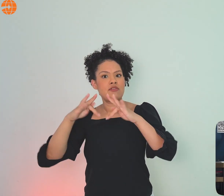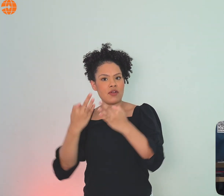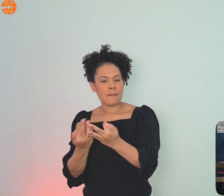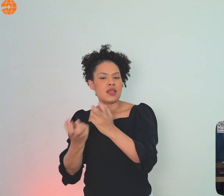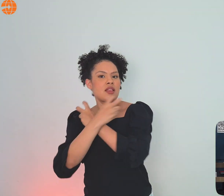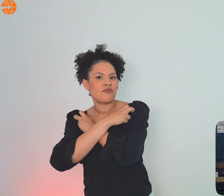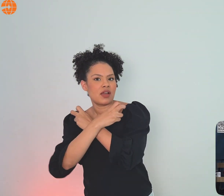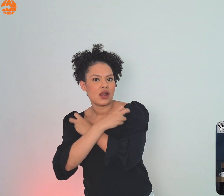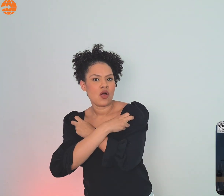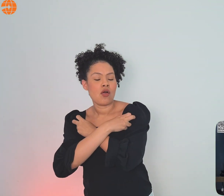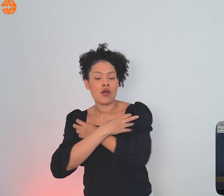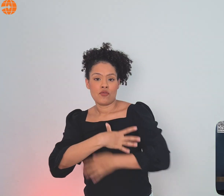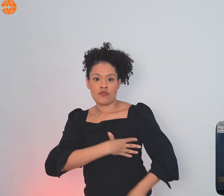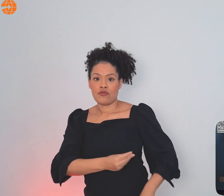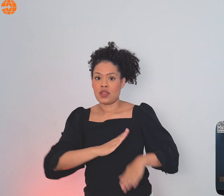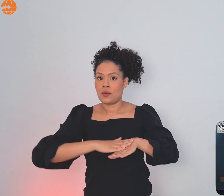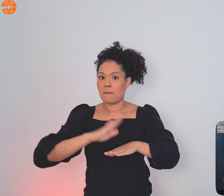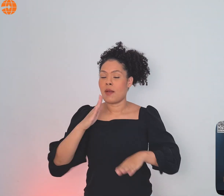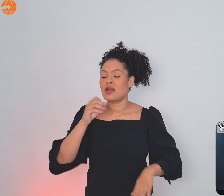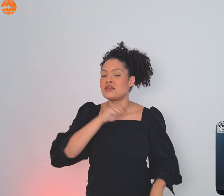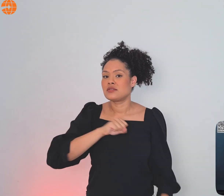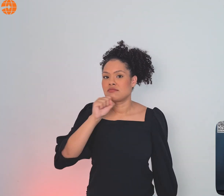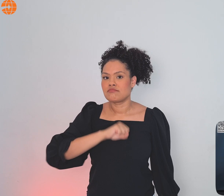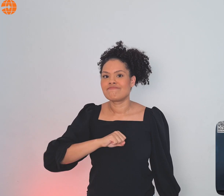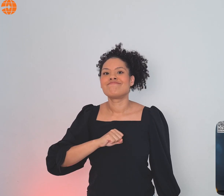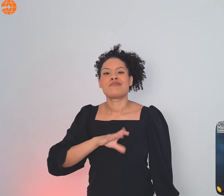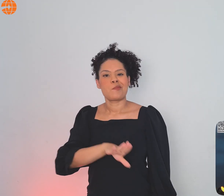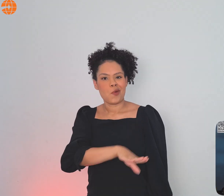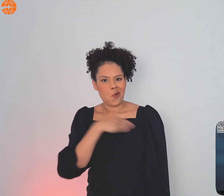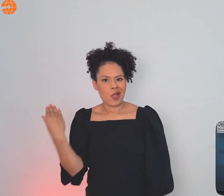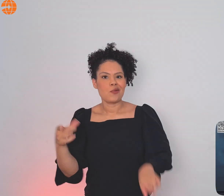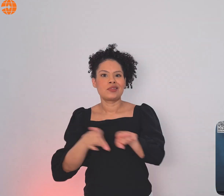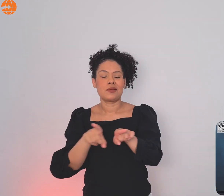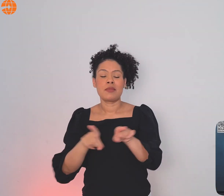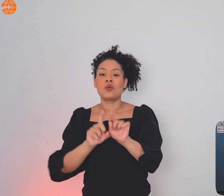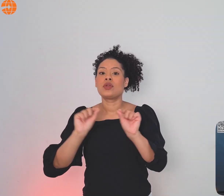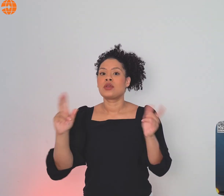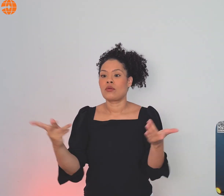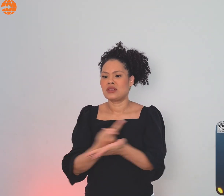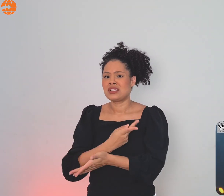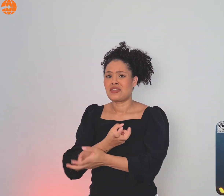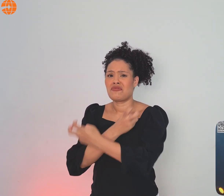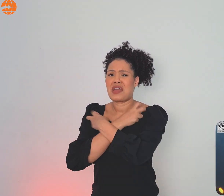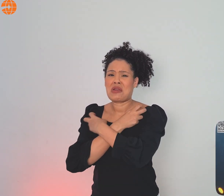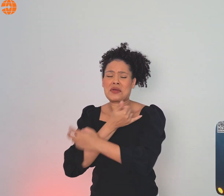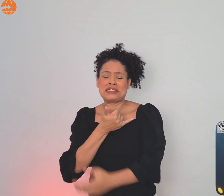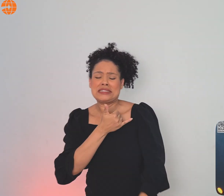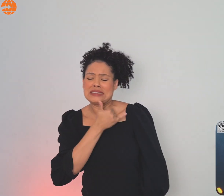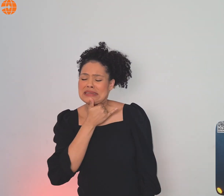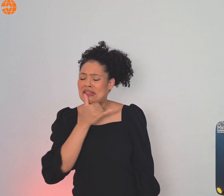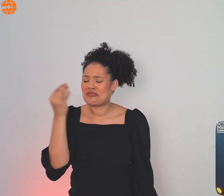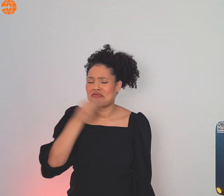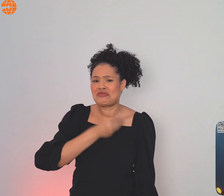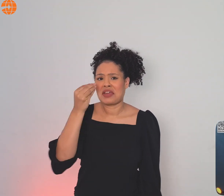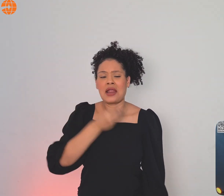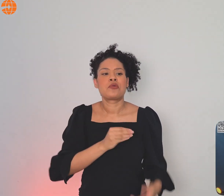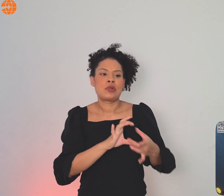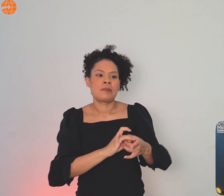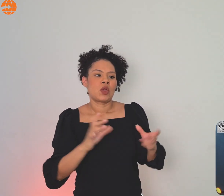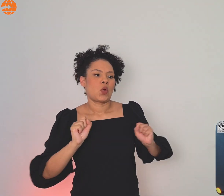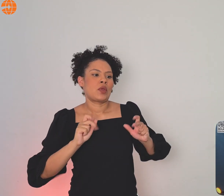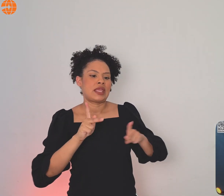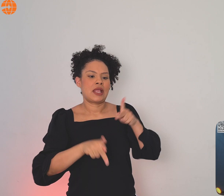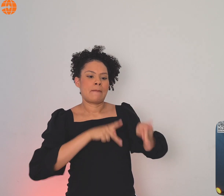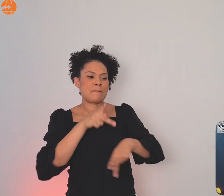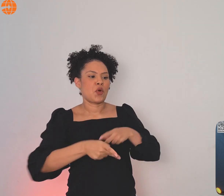hora, enfraquecido. Então, ele liberou o povo de Israel para ir embora. E eles